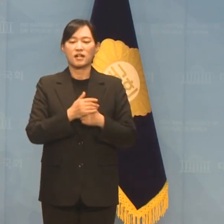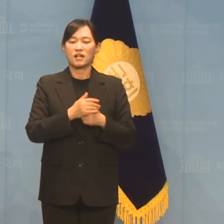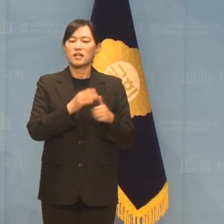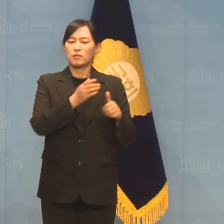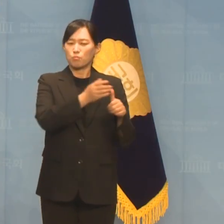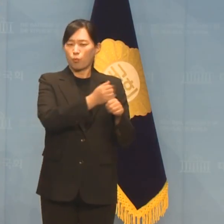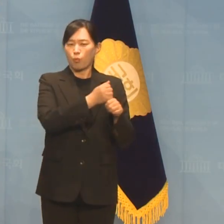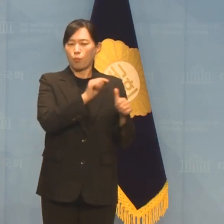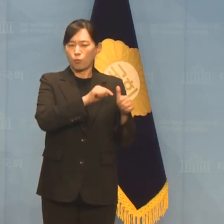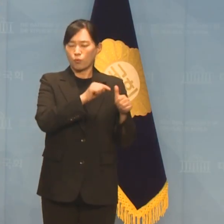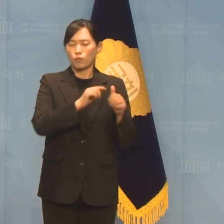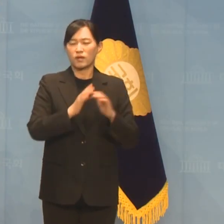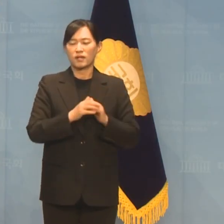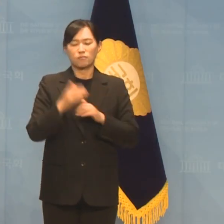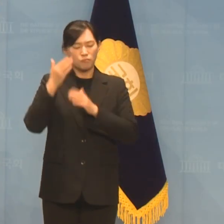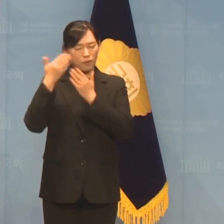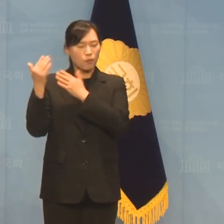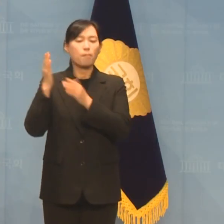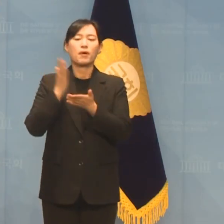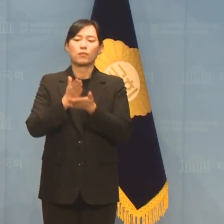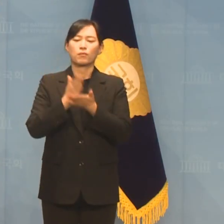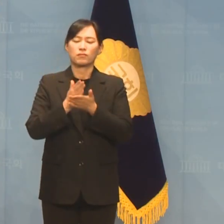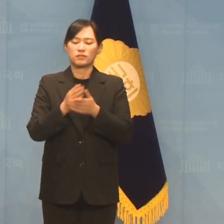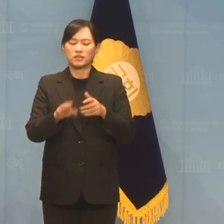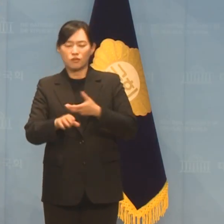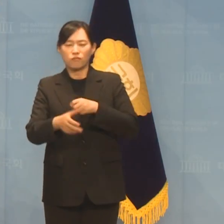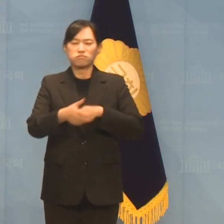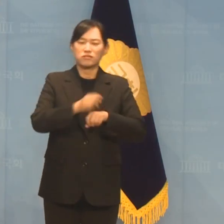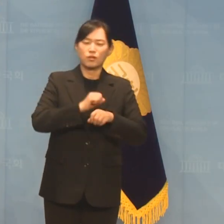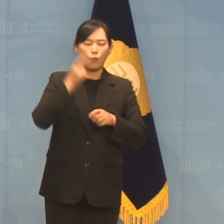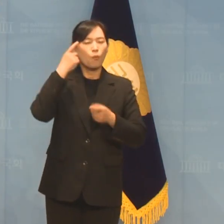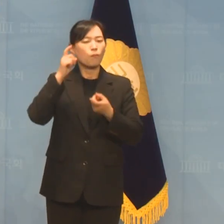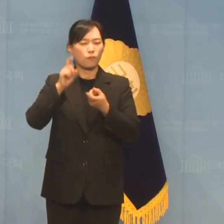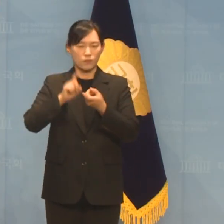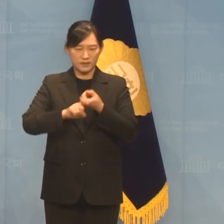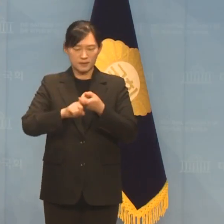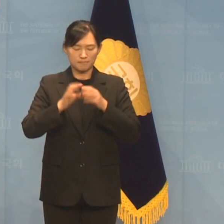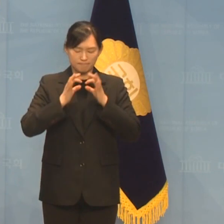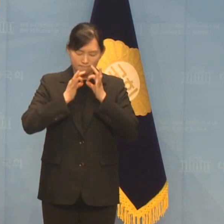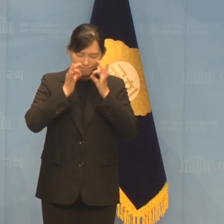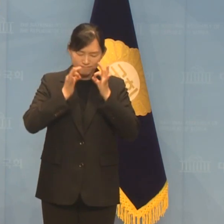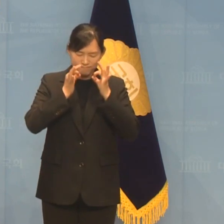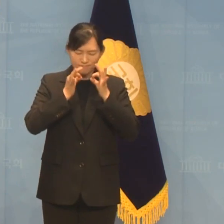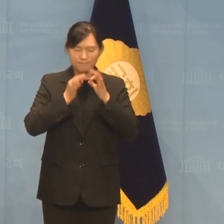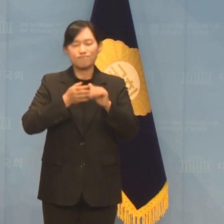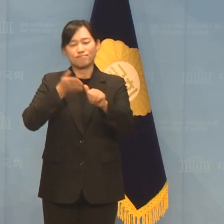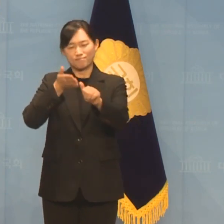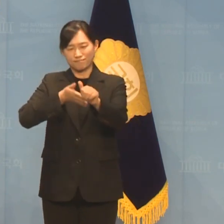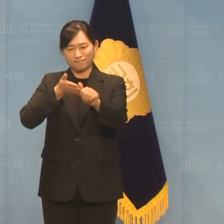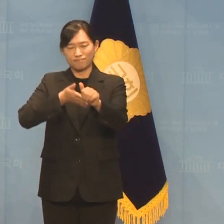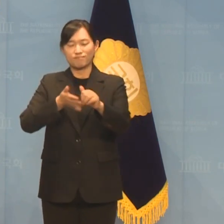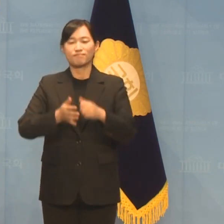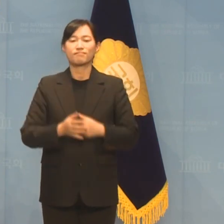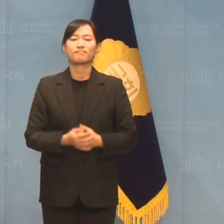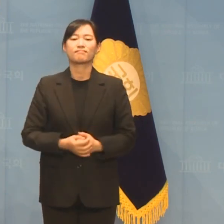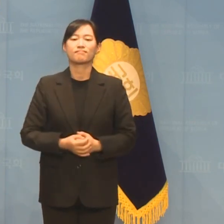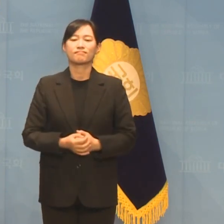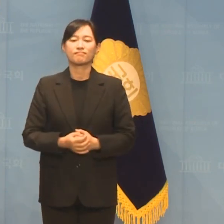문제를 외면하지 말고 보다 적극적인 관심과 노력을 기울여 주시길 바랍니다.